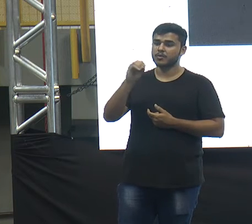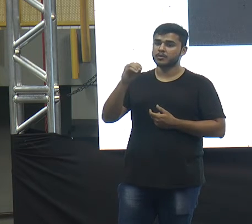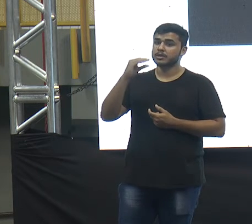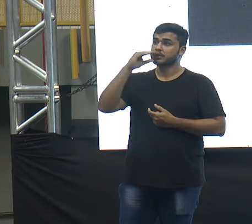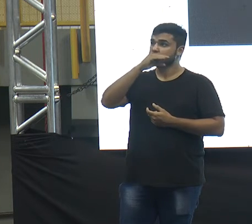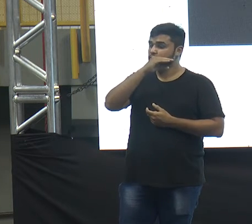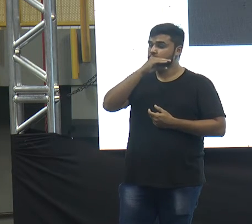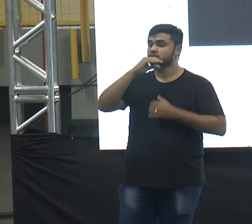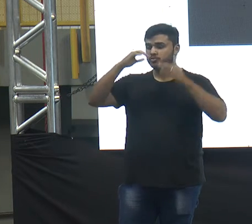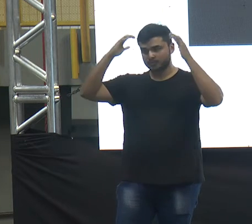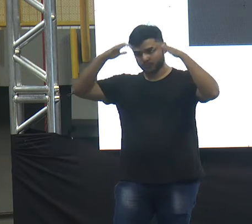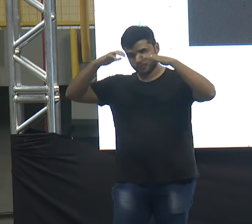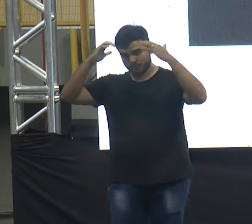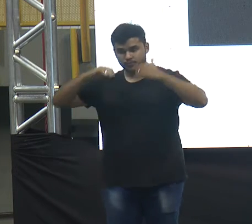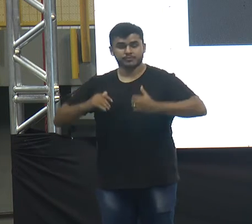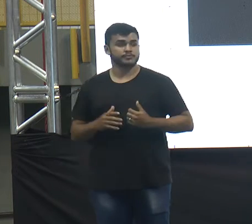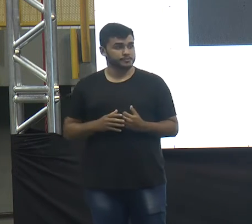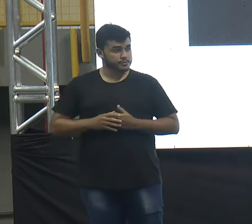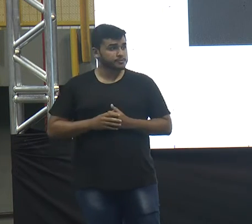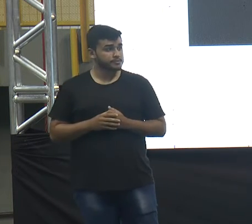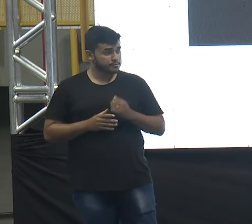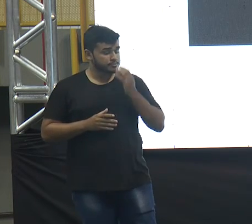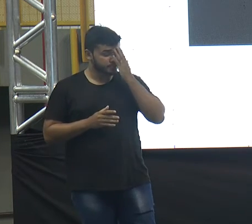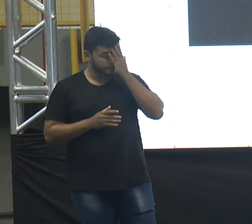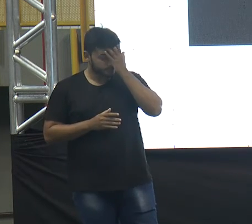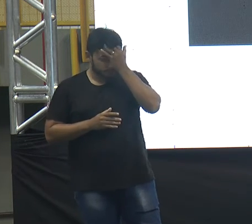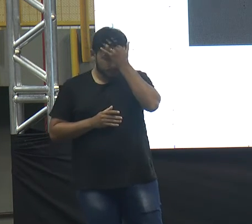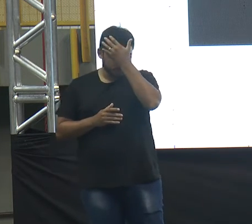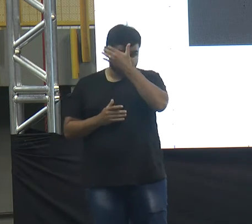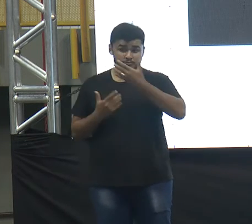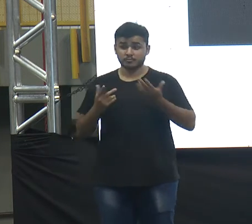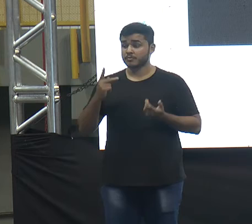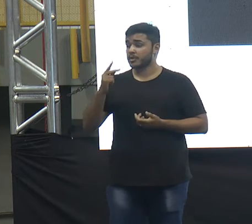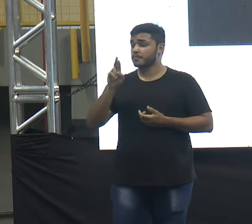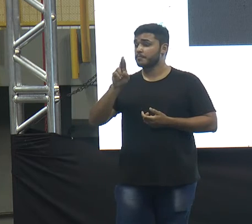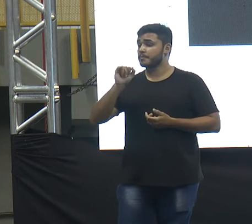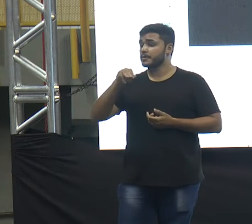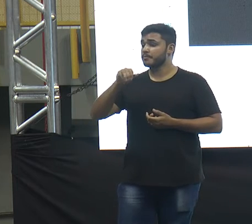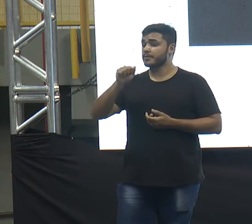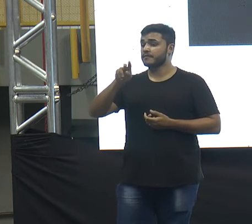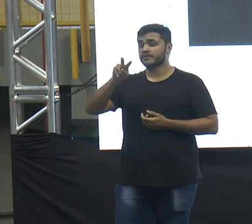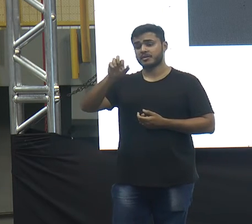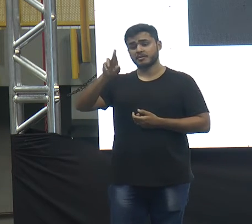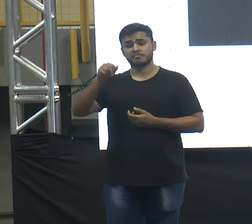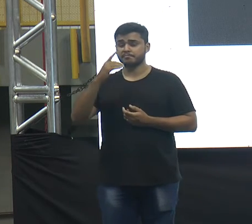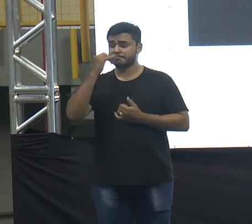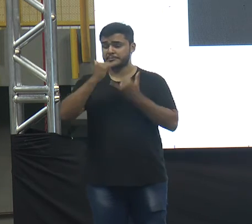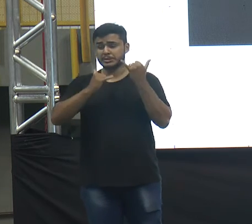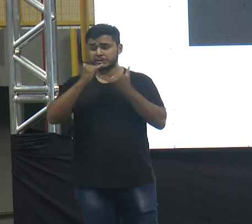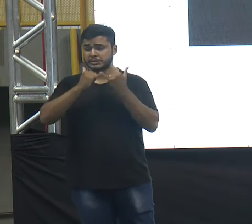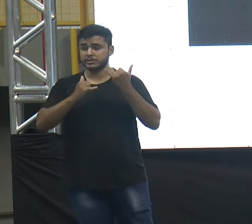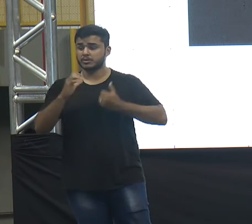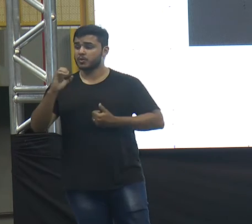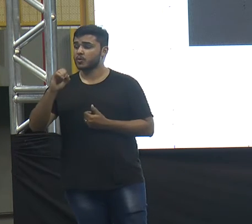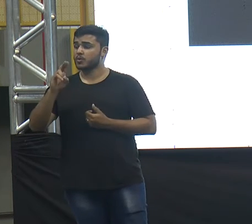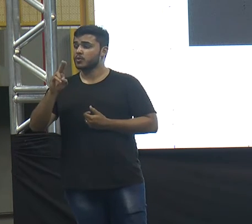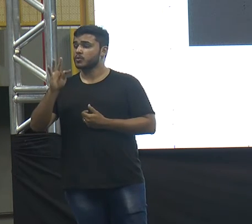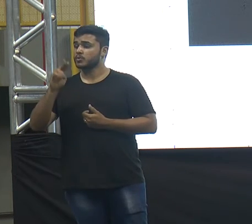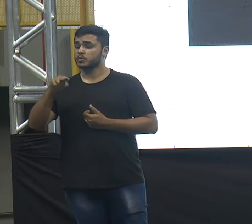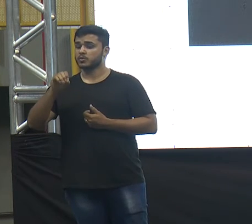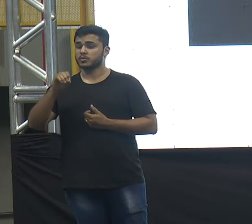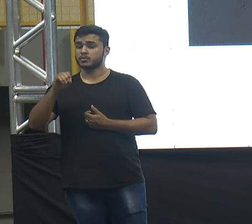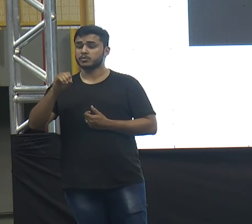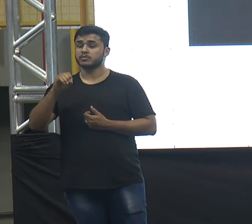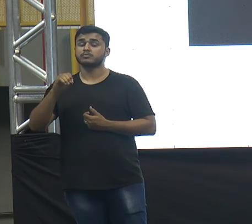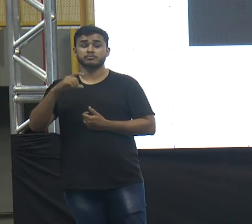outono e a primavera, as características são basicamente as mesmas. O outono, quente, chuvoso.